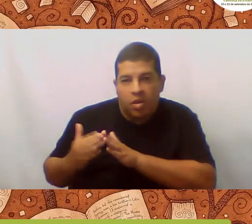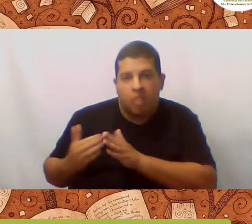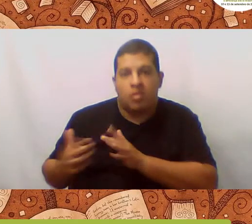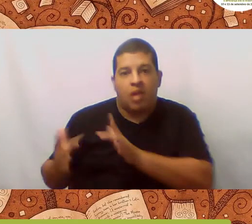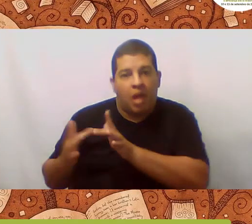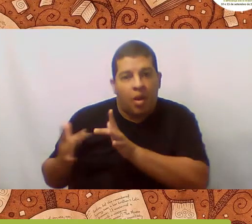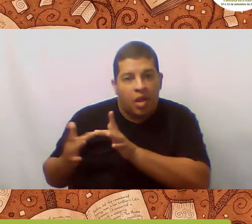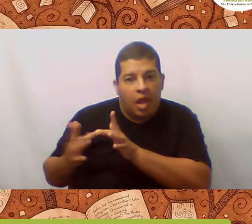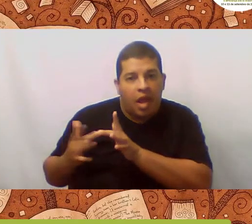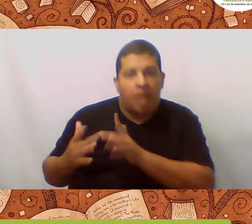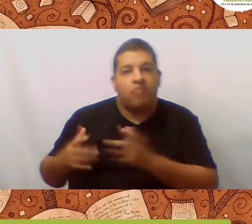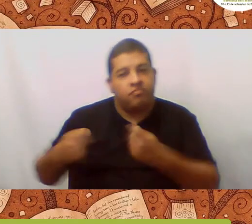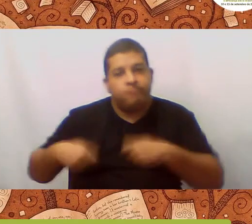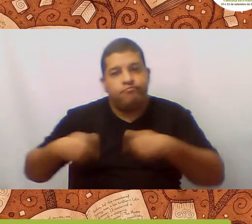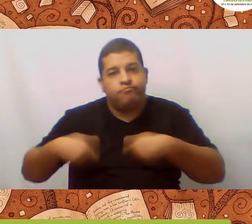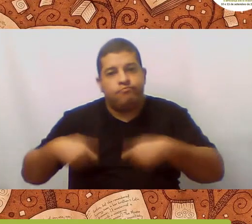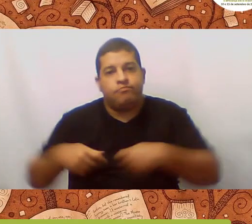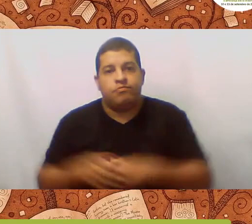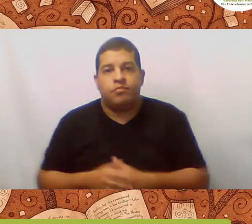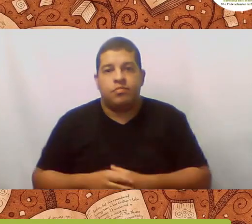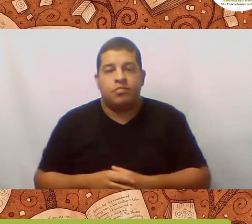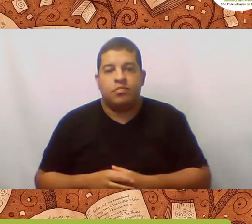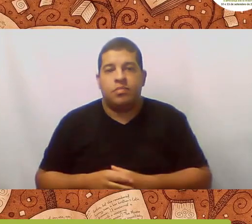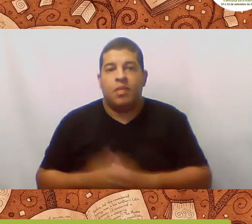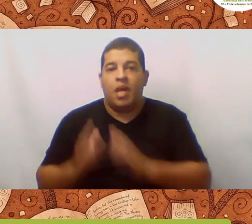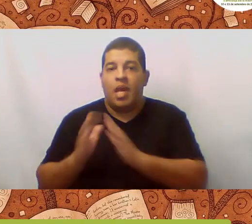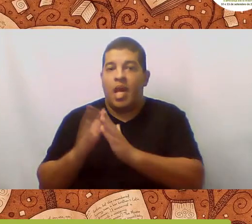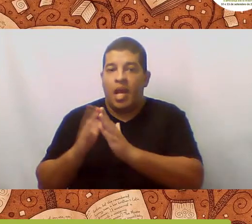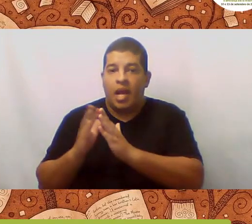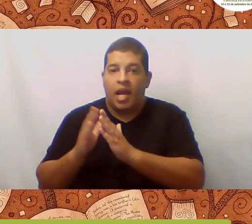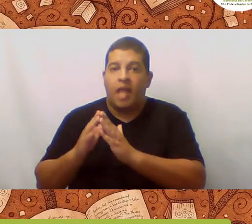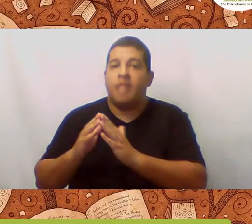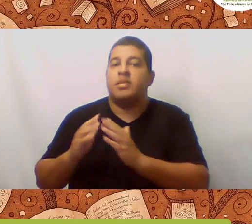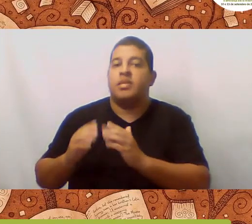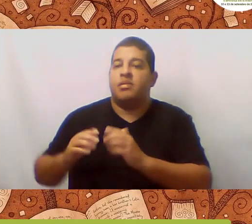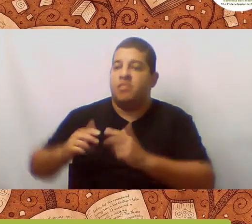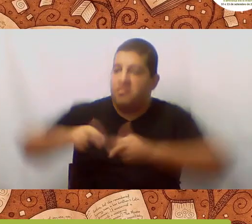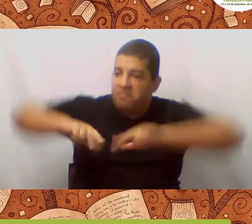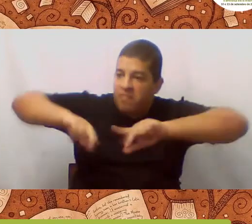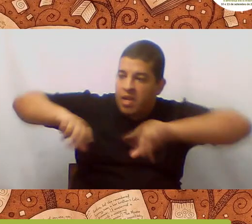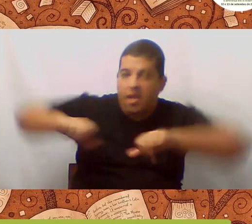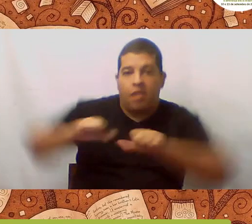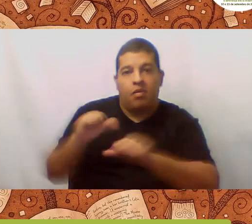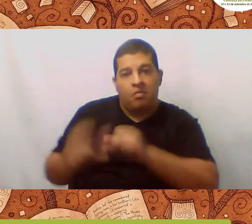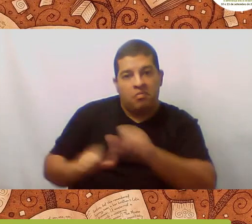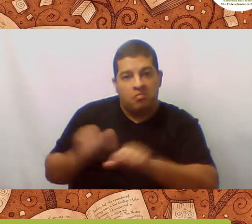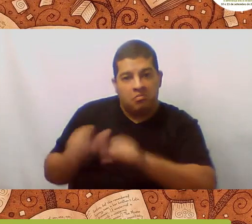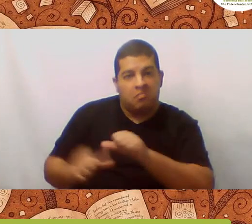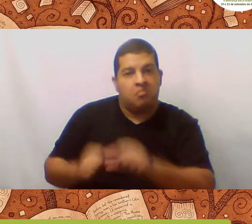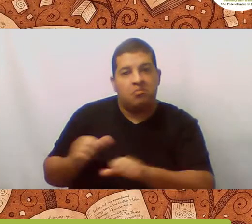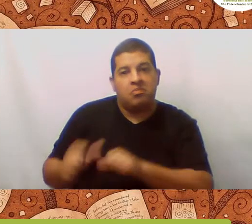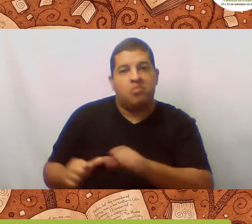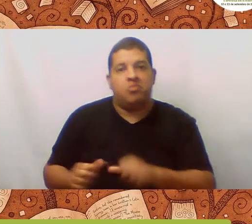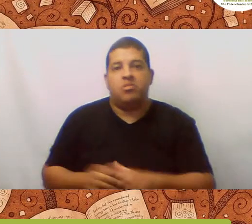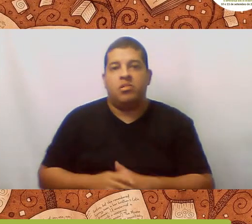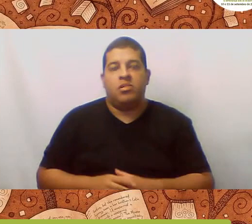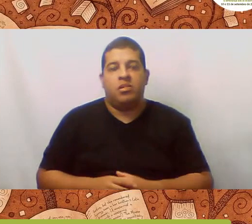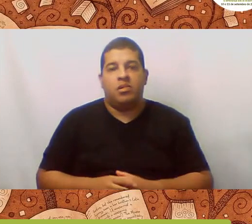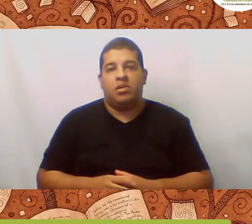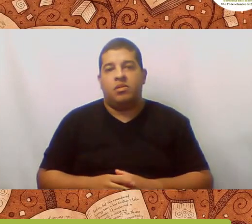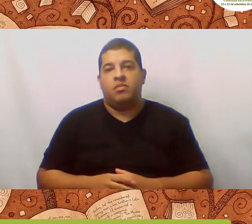alteração dos nossos hábitos corporais, como diz o Bourdieu, né, de maneira